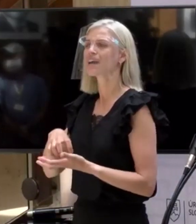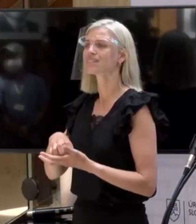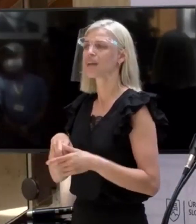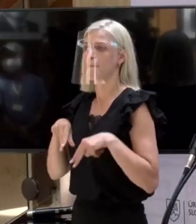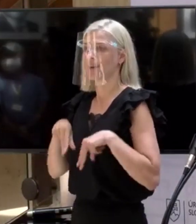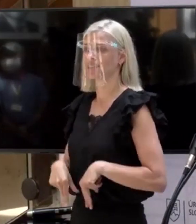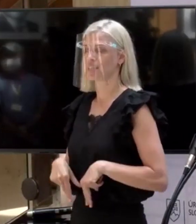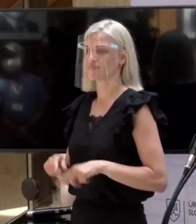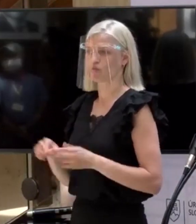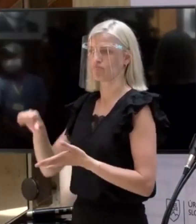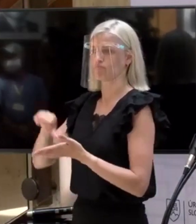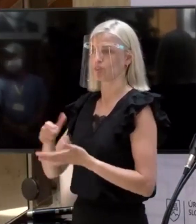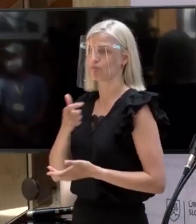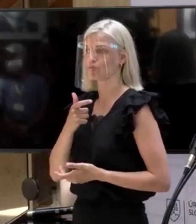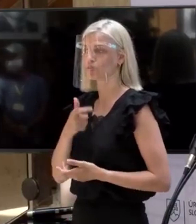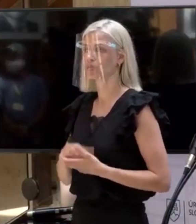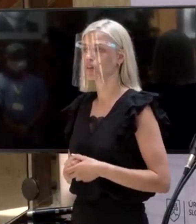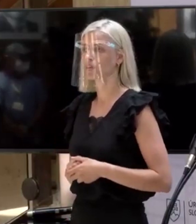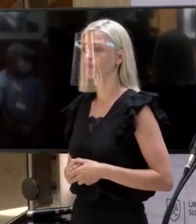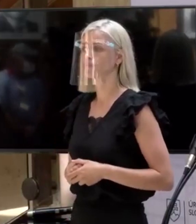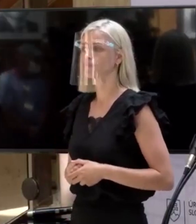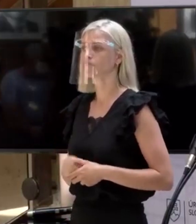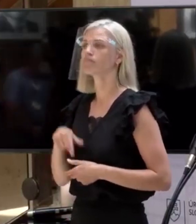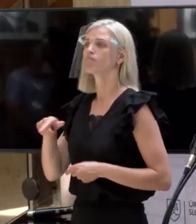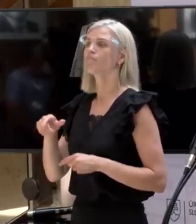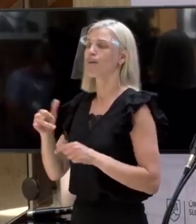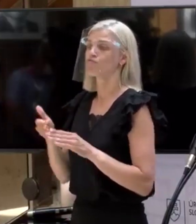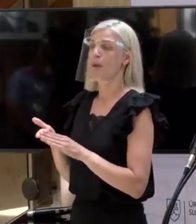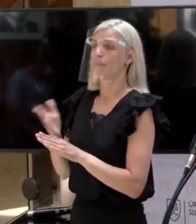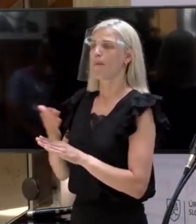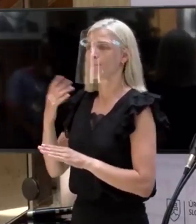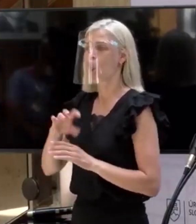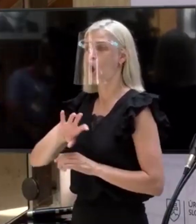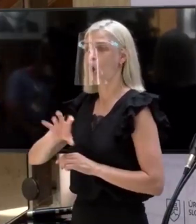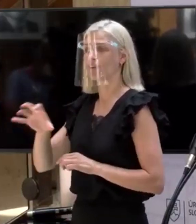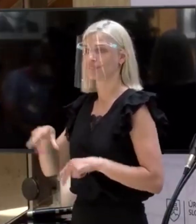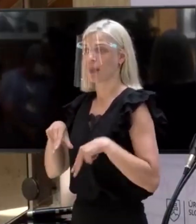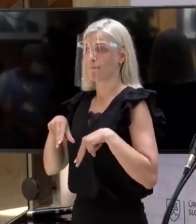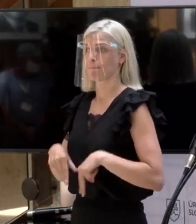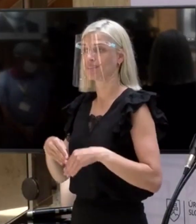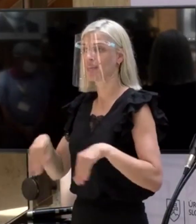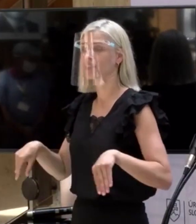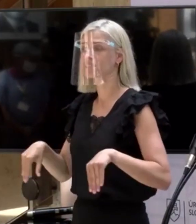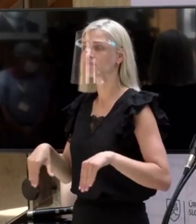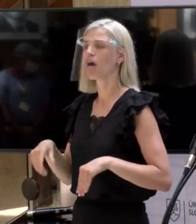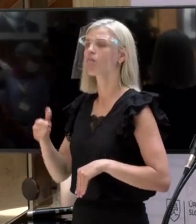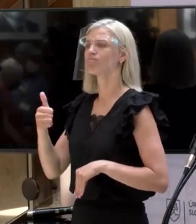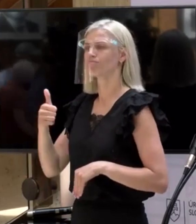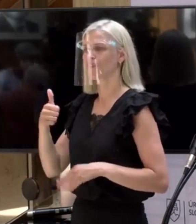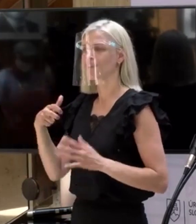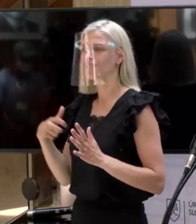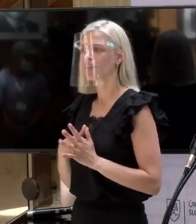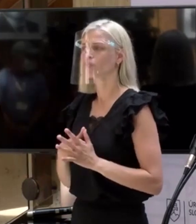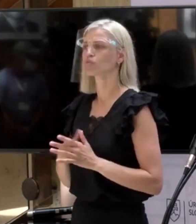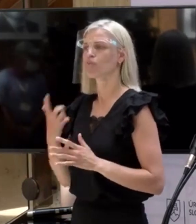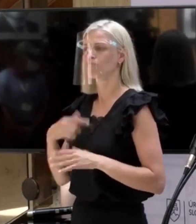v Košiciach, ktorému predchádzali okresné predsedníctva, a jednoznačne